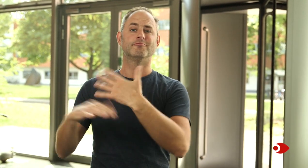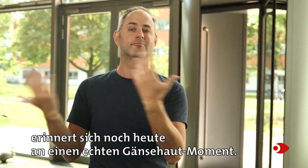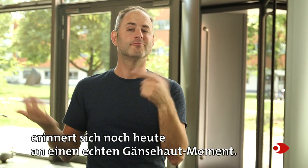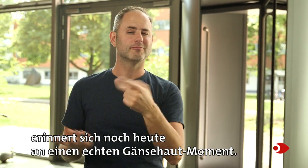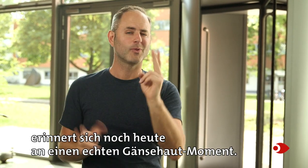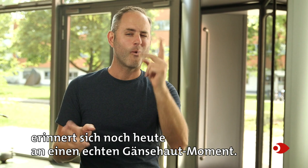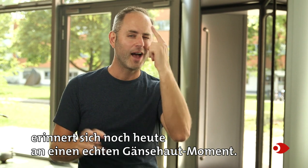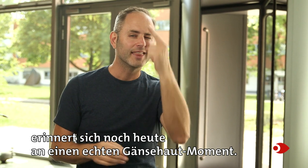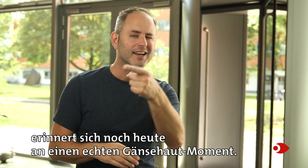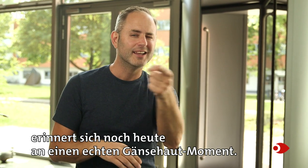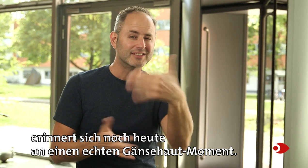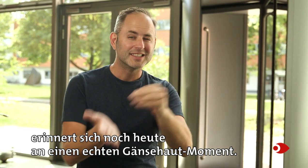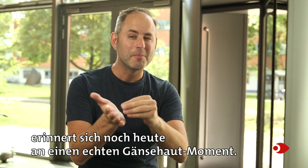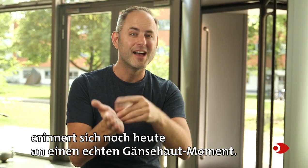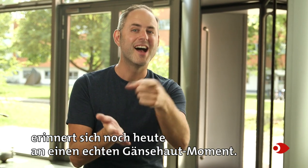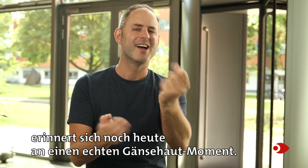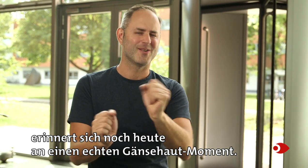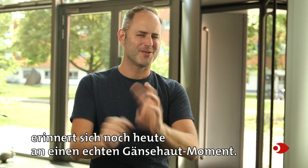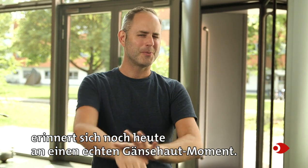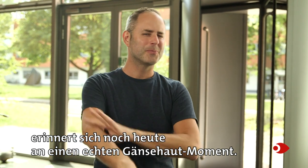erinnert sich noch heute an einen echten Gänsehautmoment.